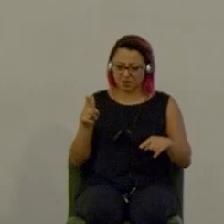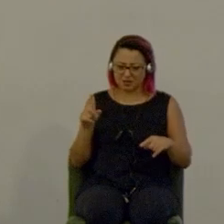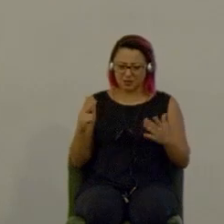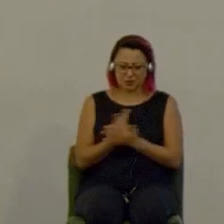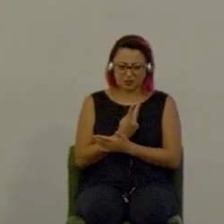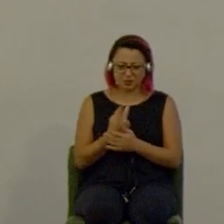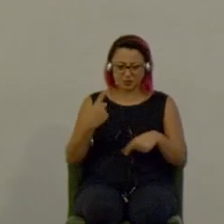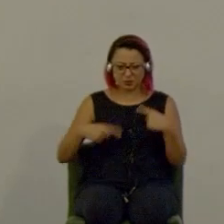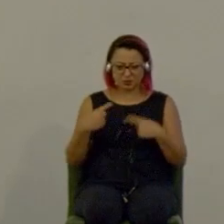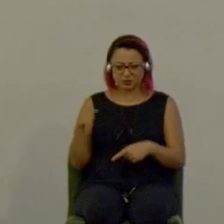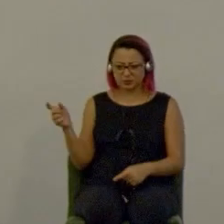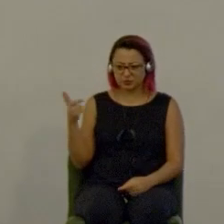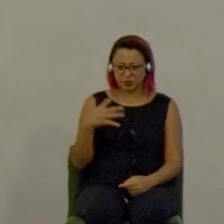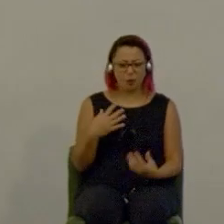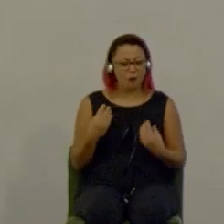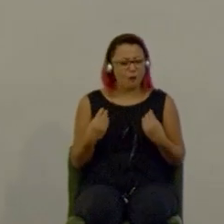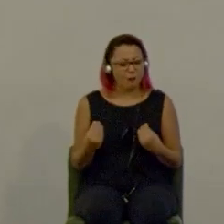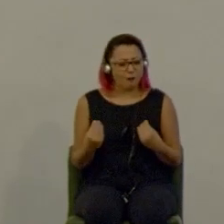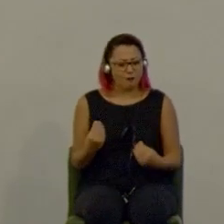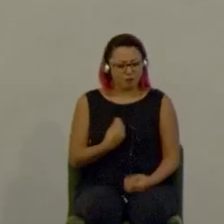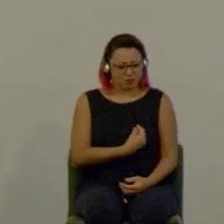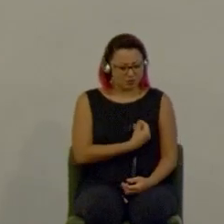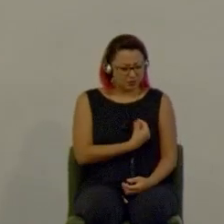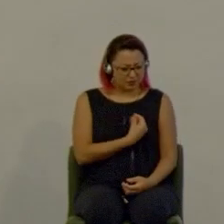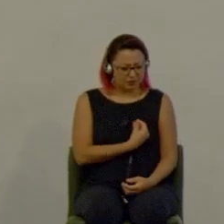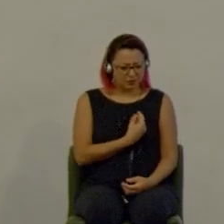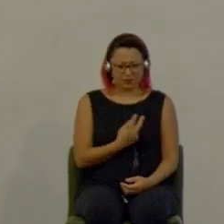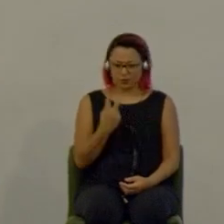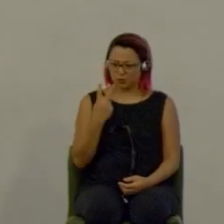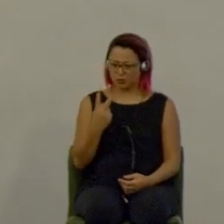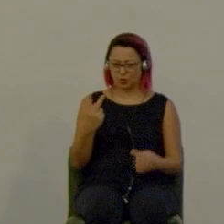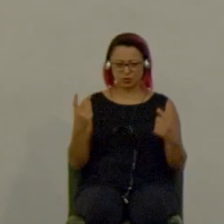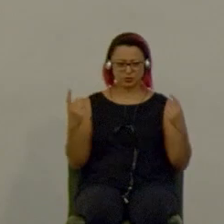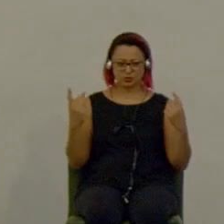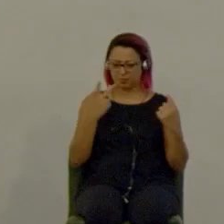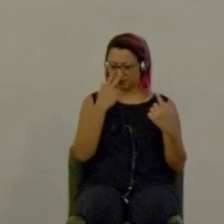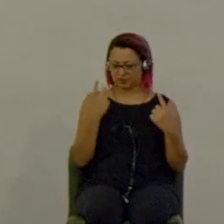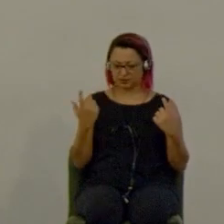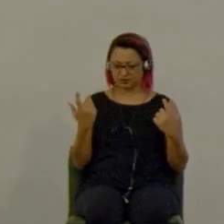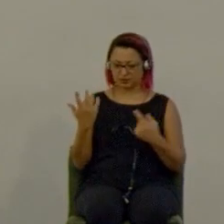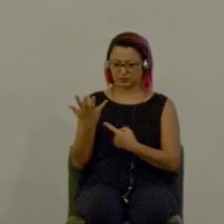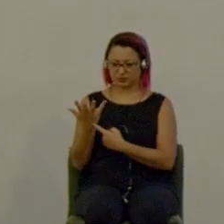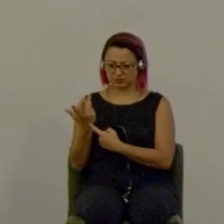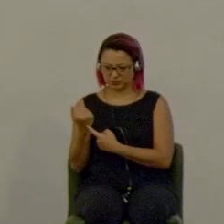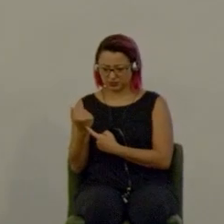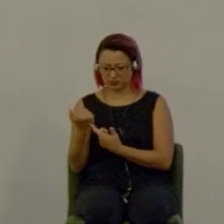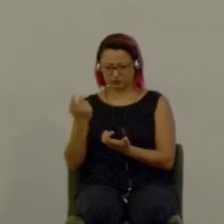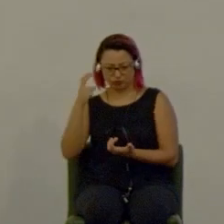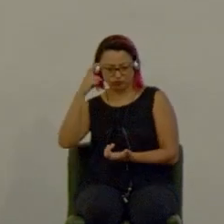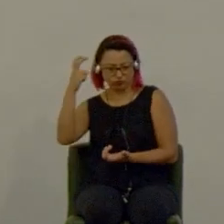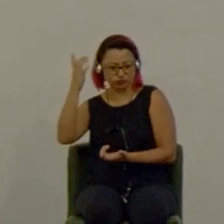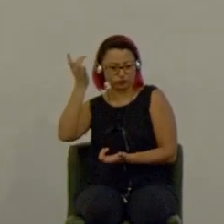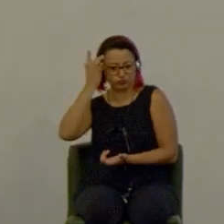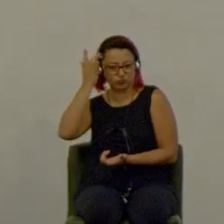ce choc-là est vécu au quotidien par les intellectuels ici, par les artistes. Voilà, est-ce